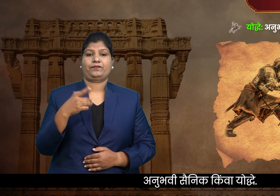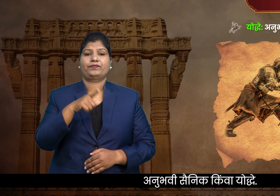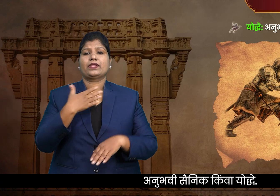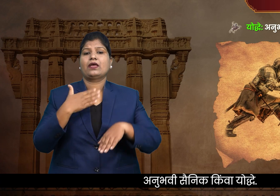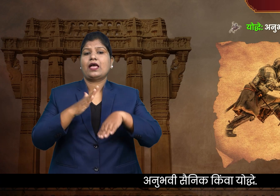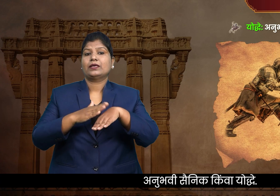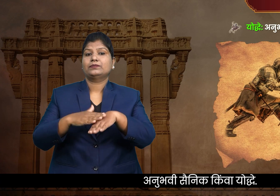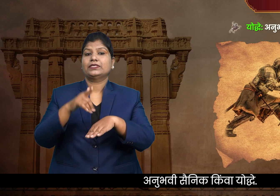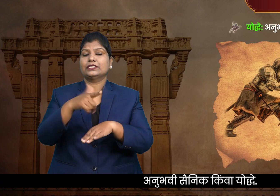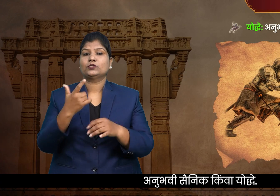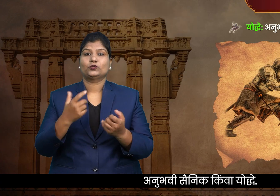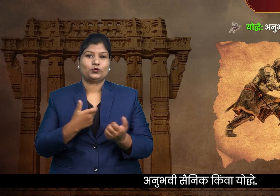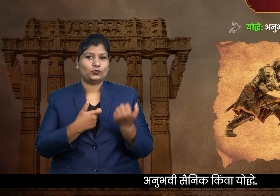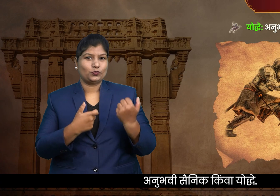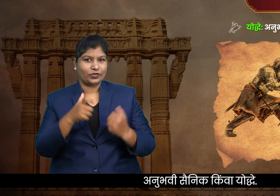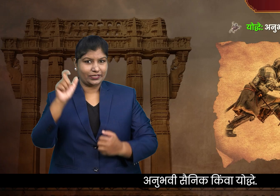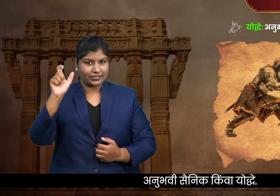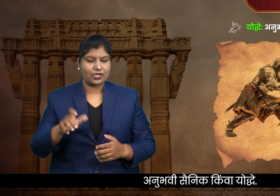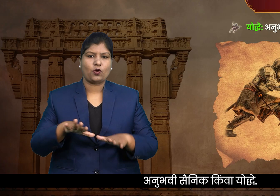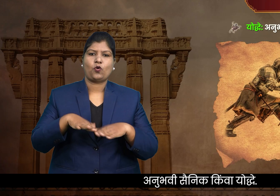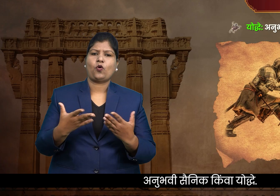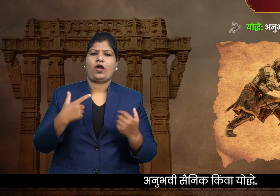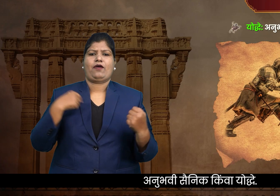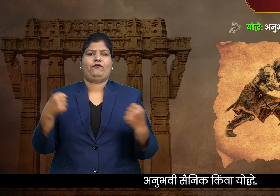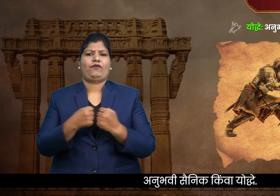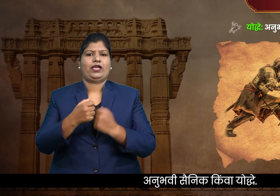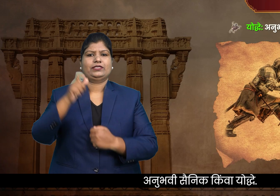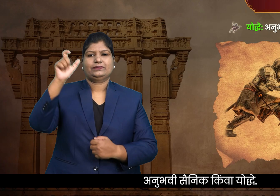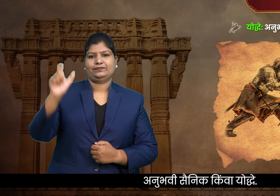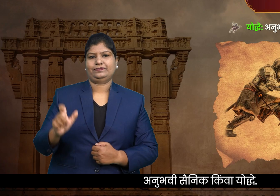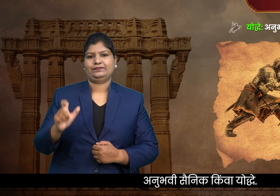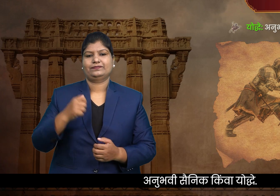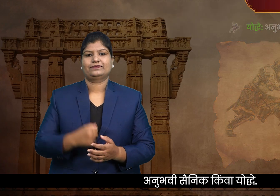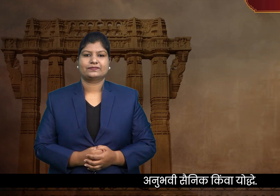अनुभवी सैनिक किंवा योद्धे.